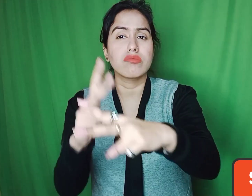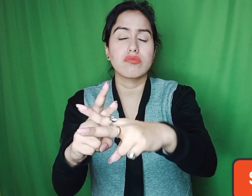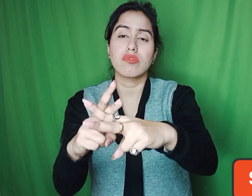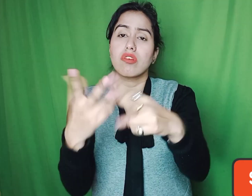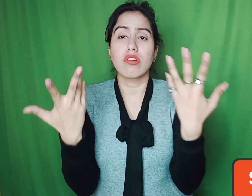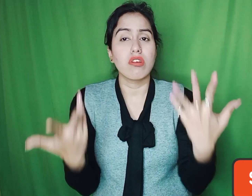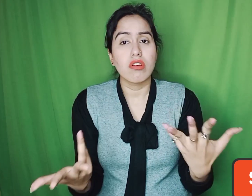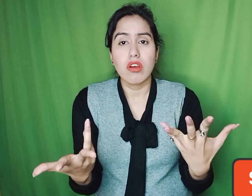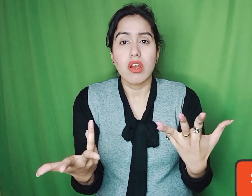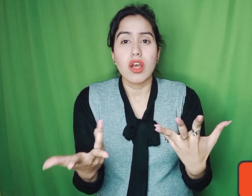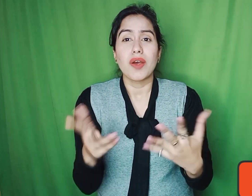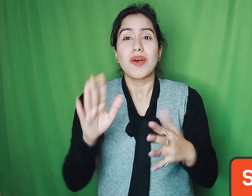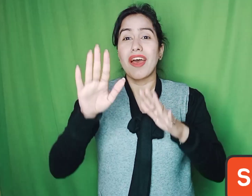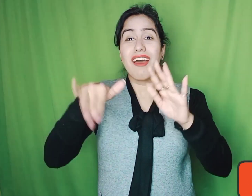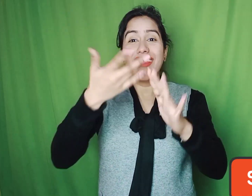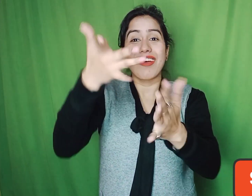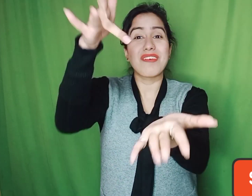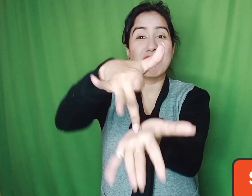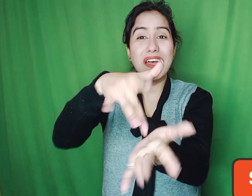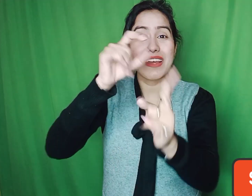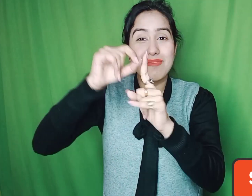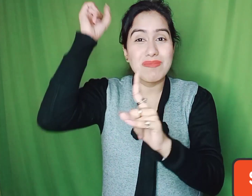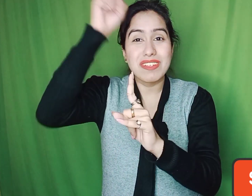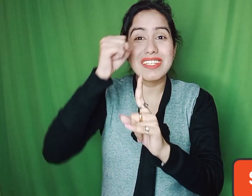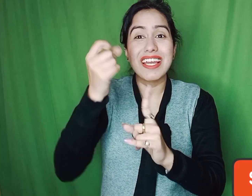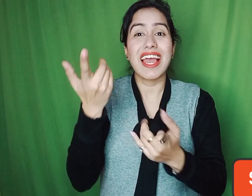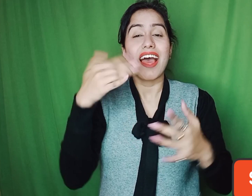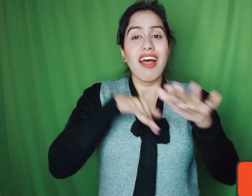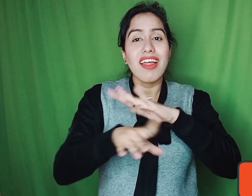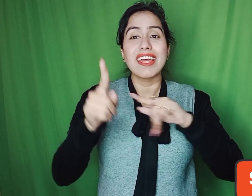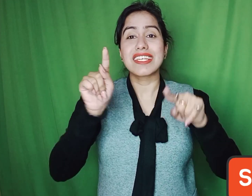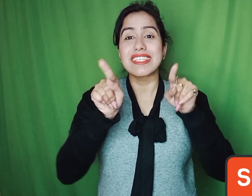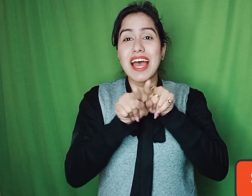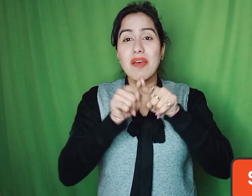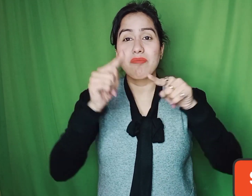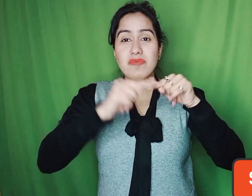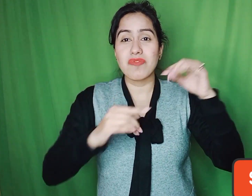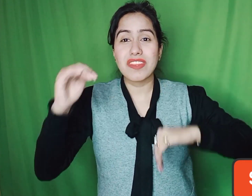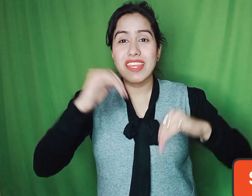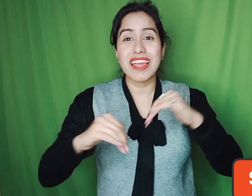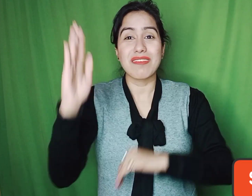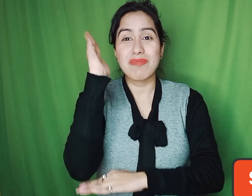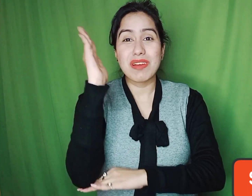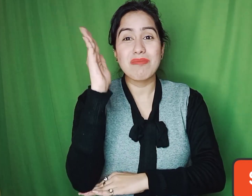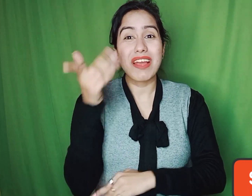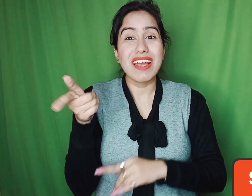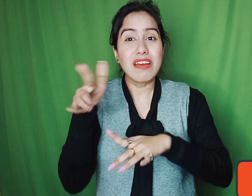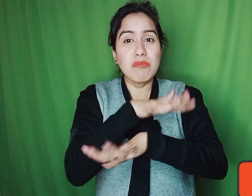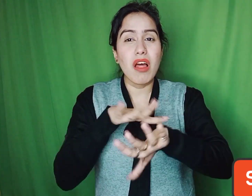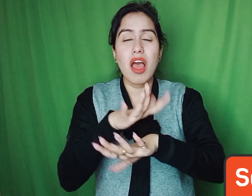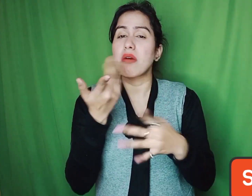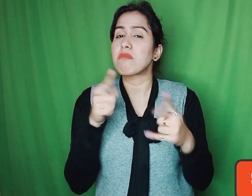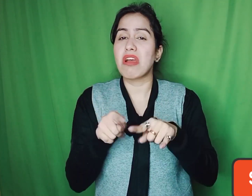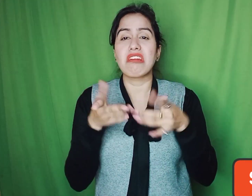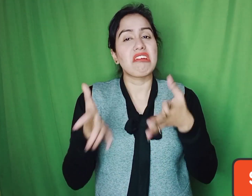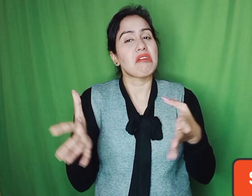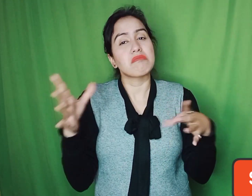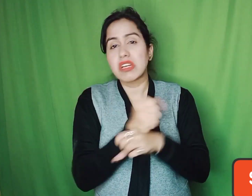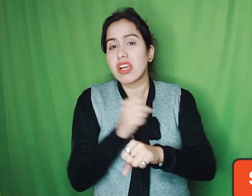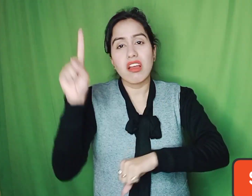जहाँ पे पहुँच कर उनको वह रैली करनी थी। दोस्तों यह बहुत ही शर्म की बात है पंजाब सरकार के लिए कि उन्होंने हमारे देश